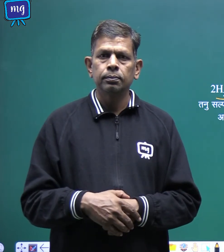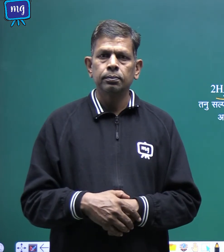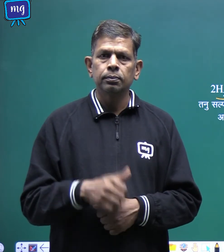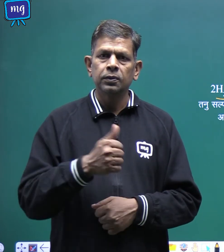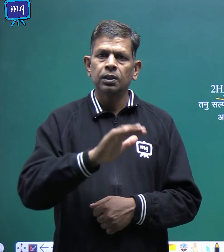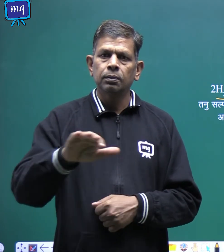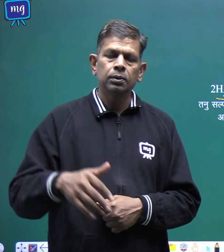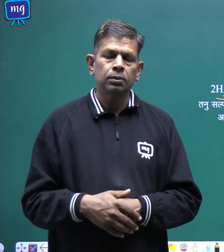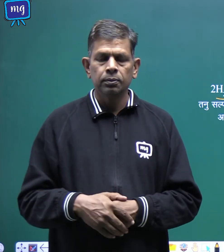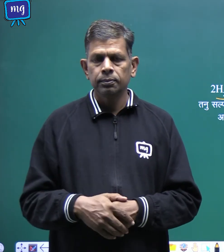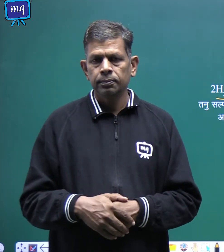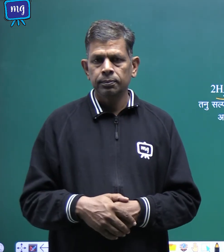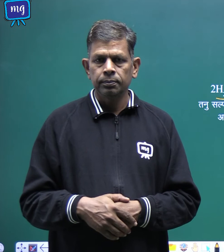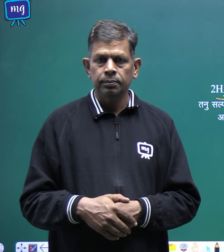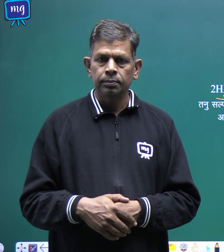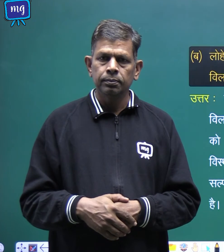ठीक है बच्चों।